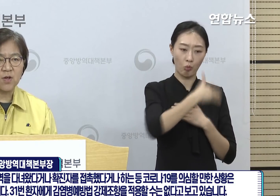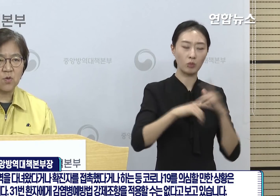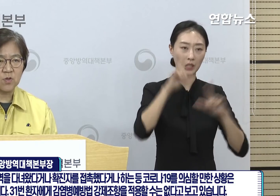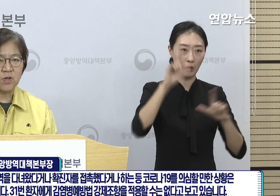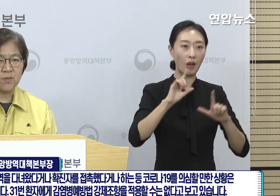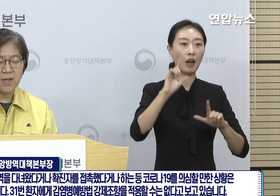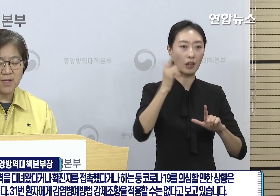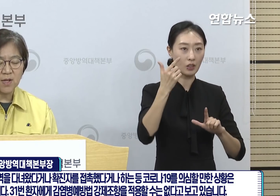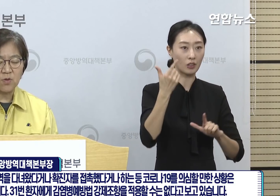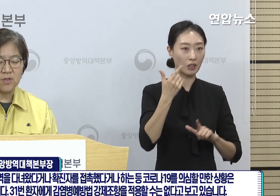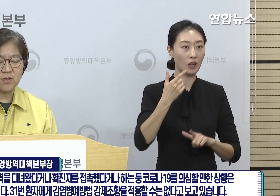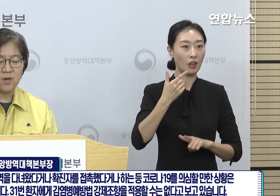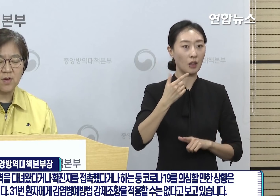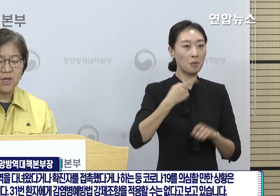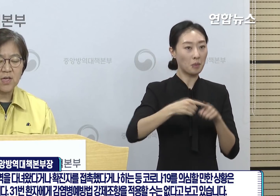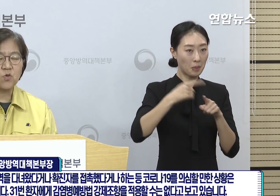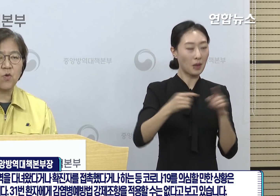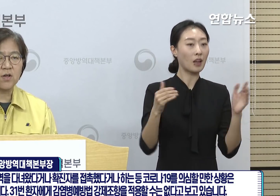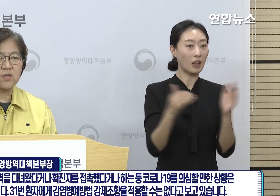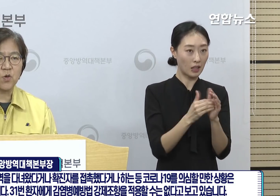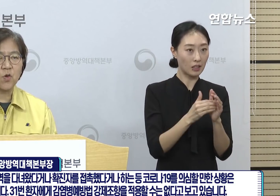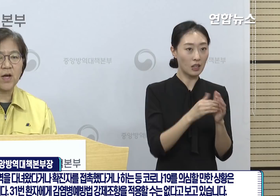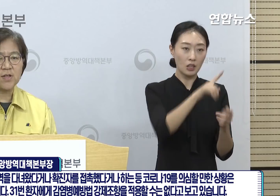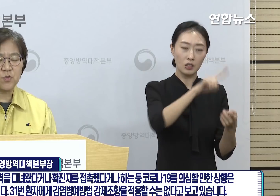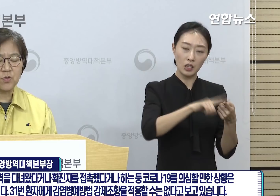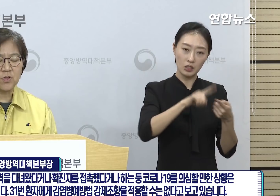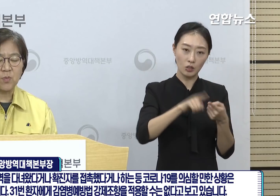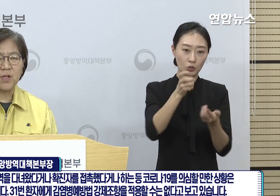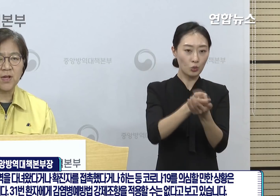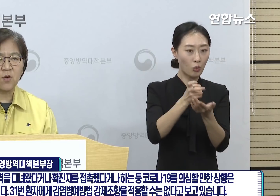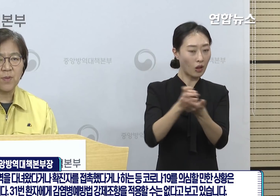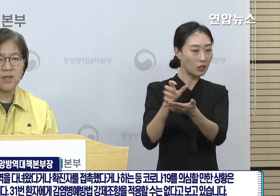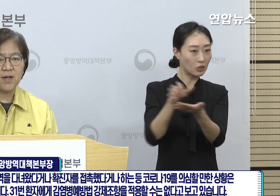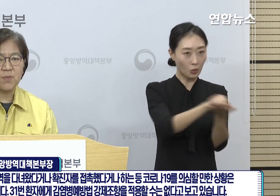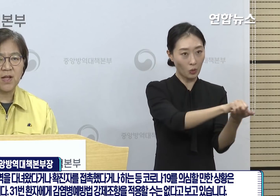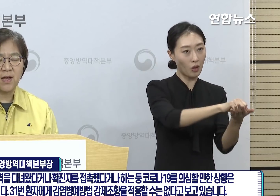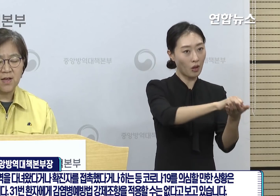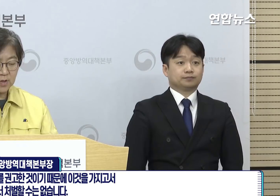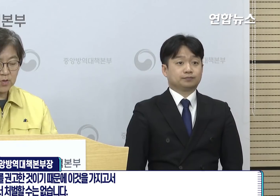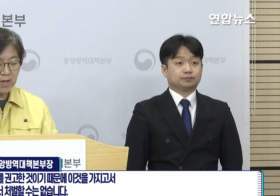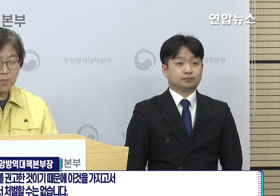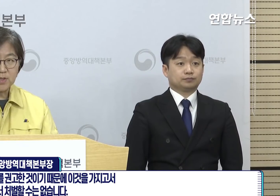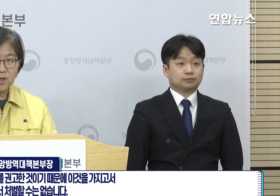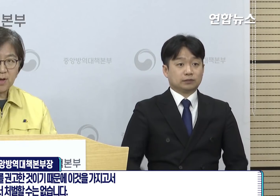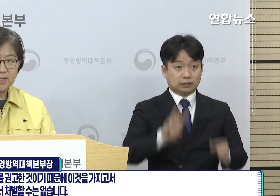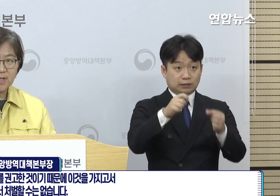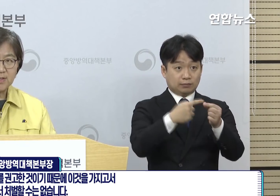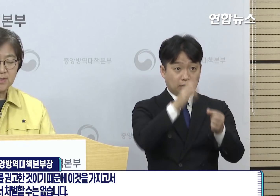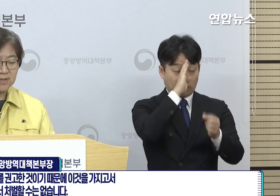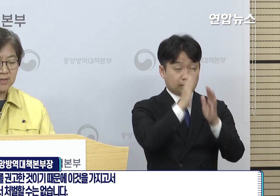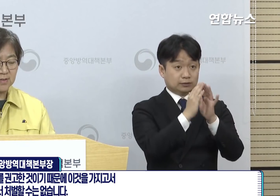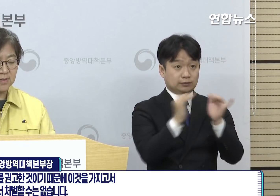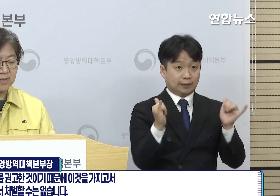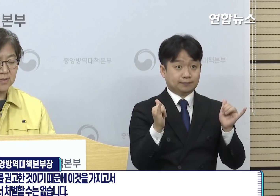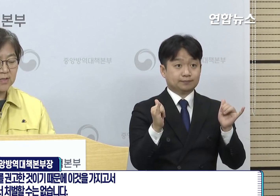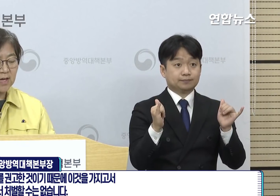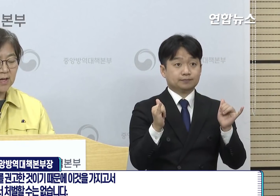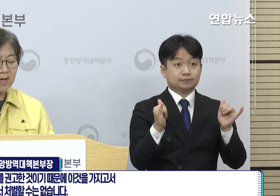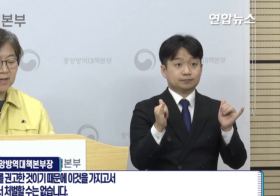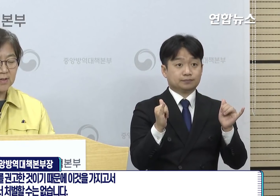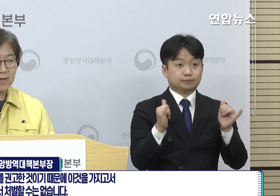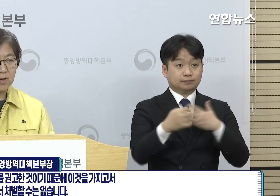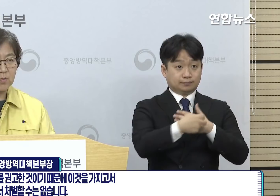아니었다고 저희는 판단하고 있어서 이 조항을 적용할 수는 없다고 판단합니다 서른한 번째 환자는 그